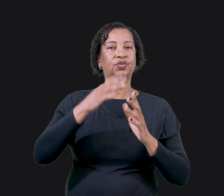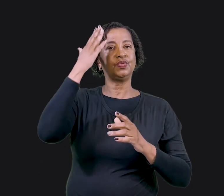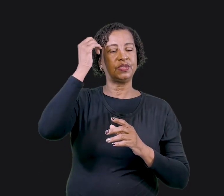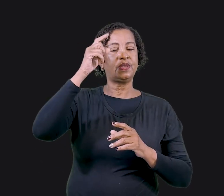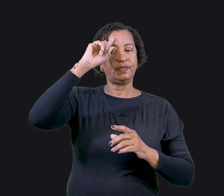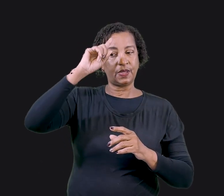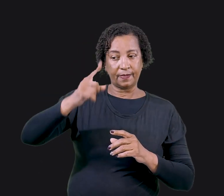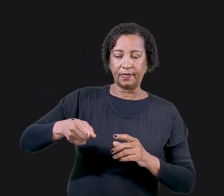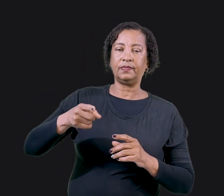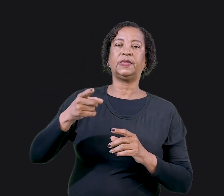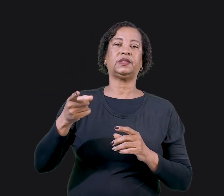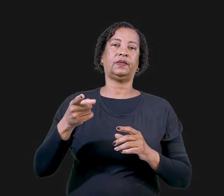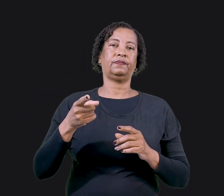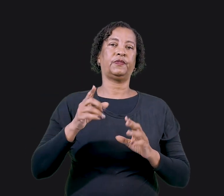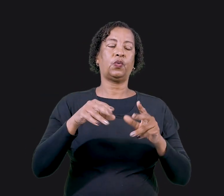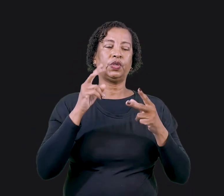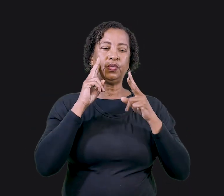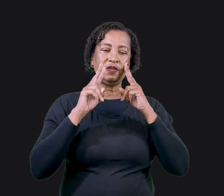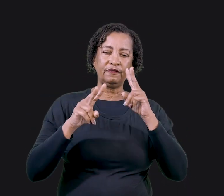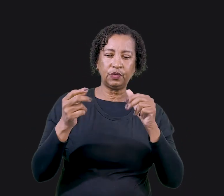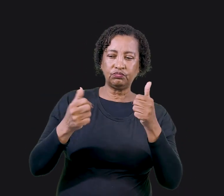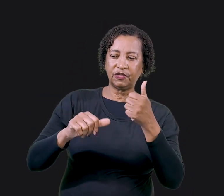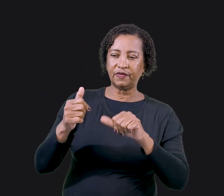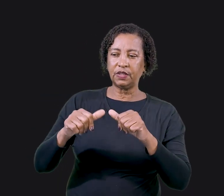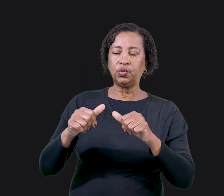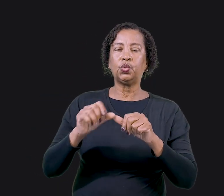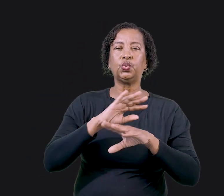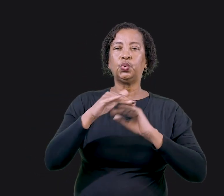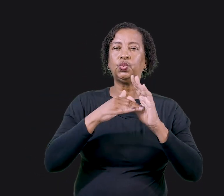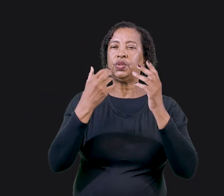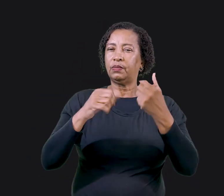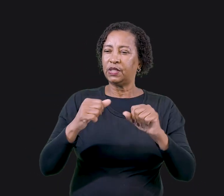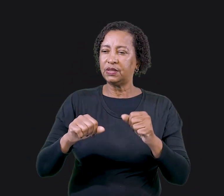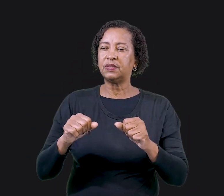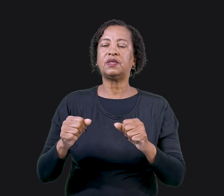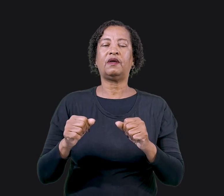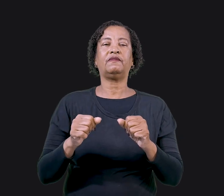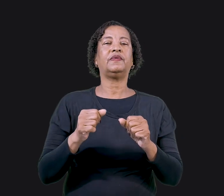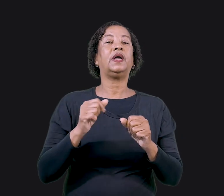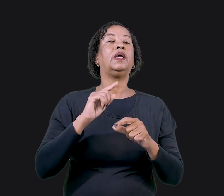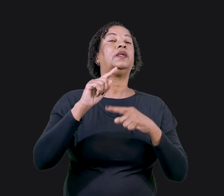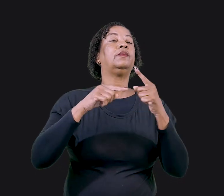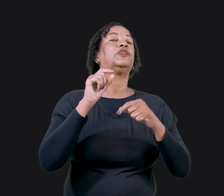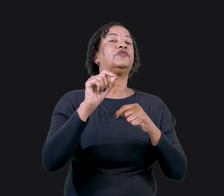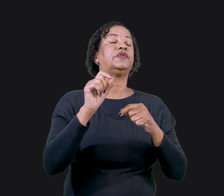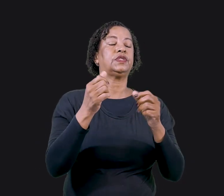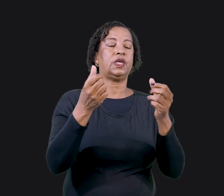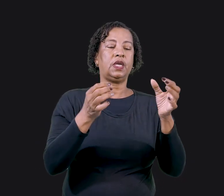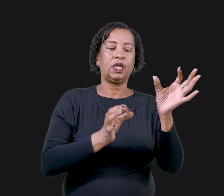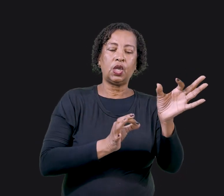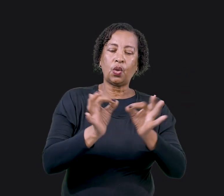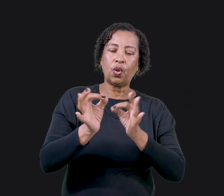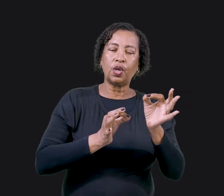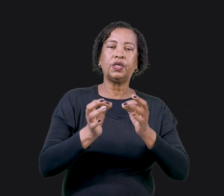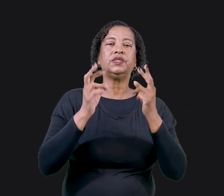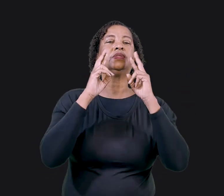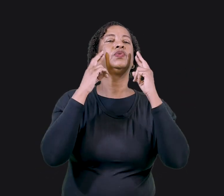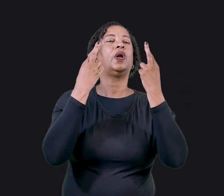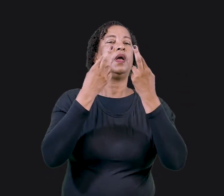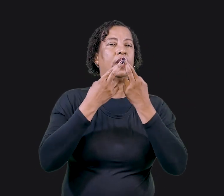ele analisou todas as necessidades ali representadas. Depois ele organizou o primeiro retiro espiritual cristão,